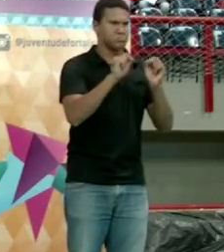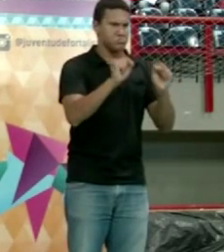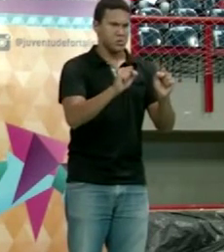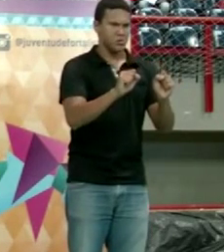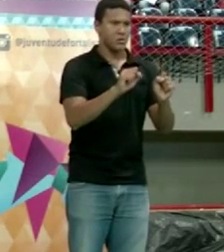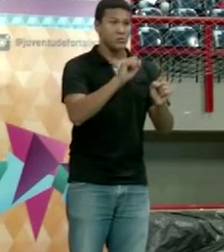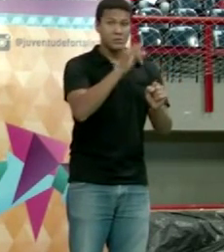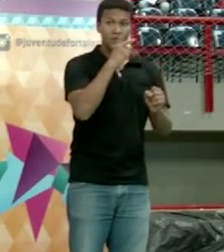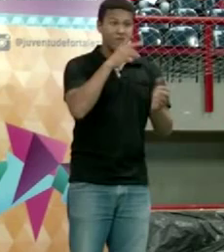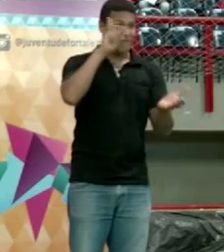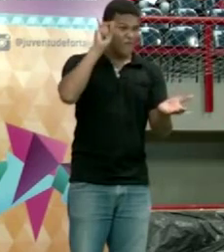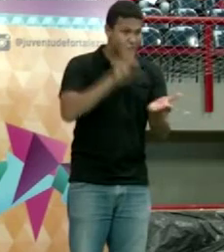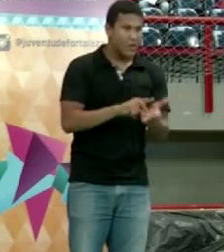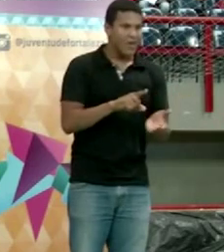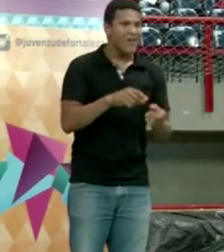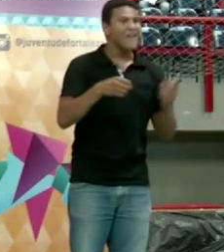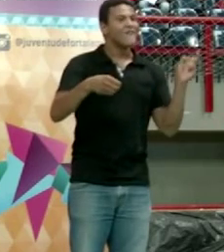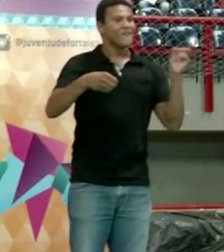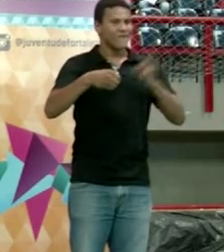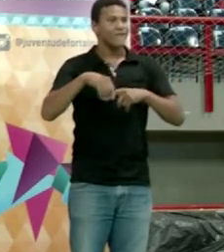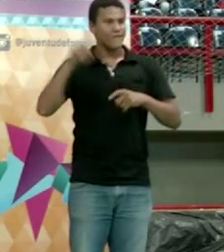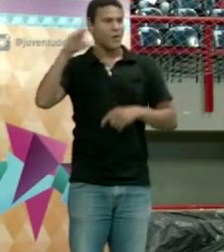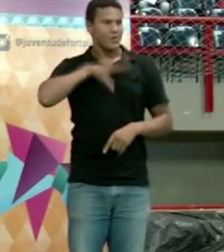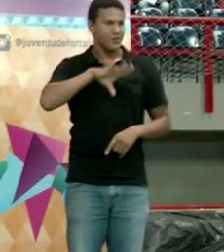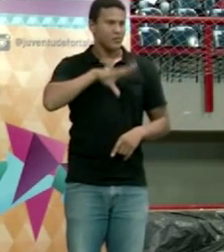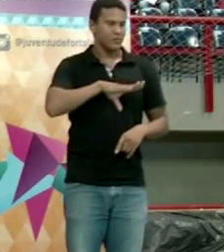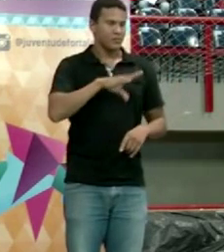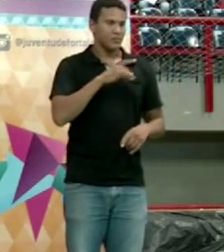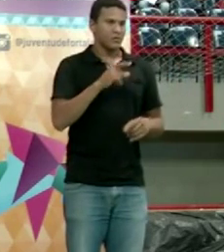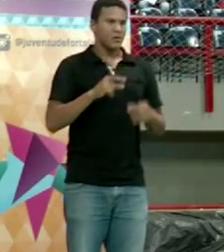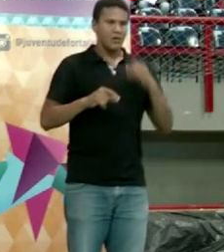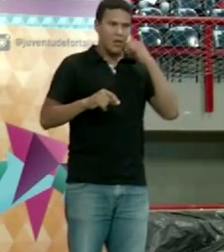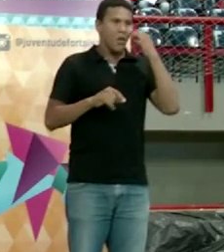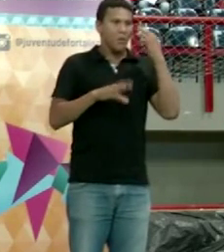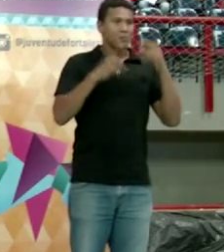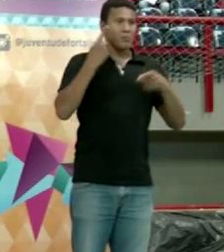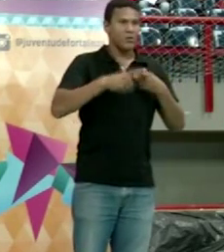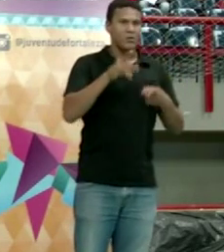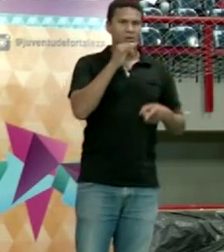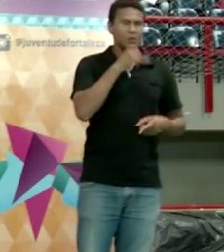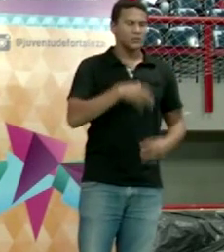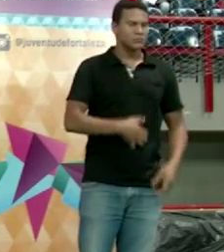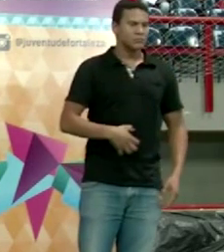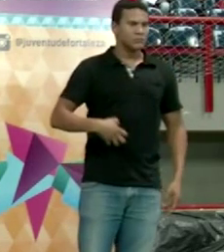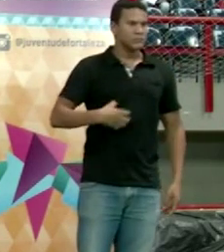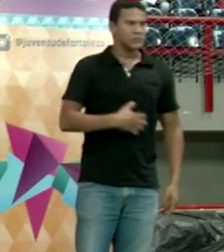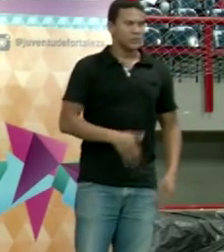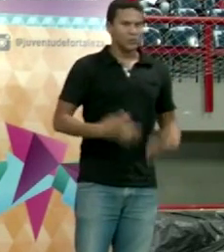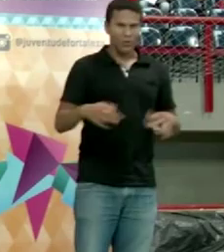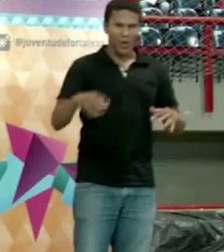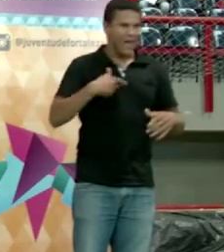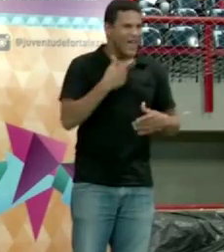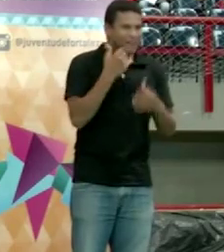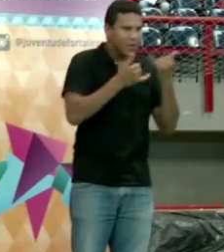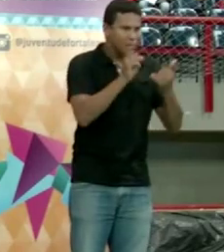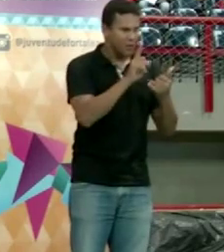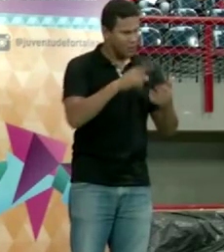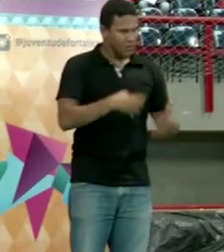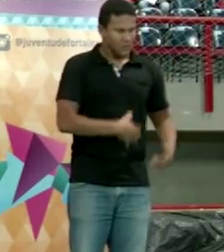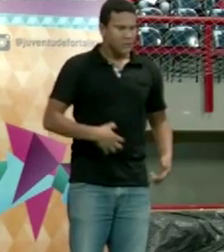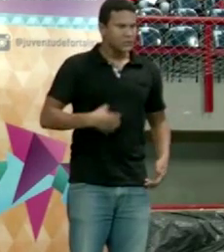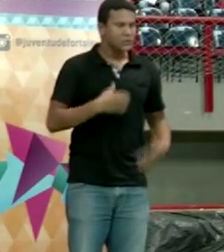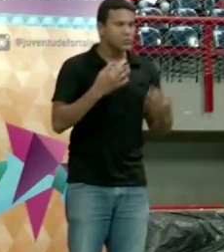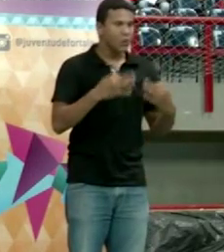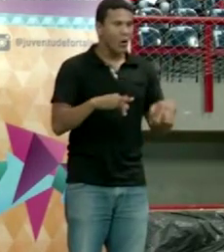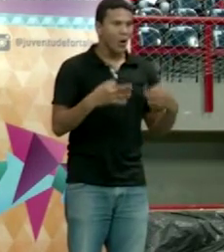nas fontes. Ele vinha com uma tremenda dor de barriga. Sem brincadeira, é sério mesmo.